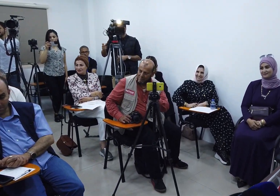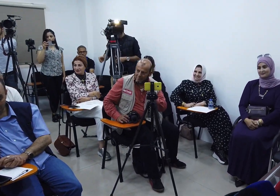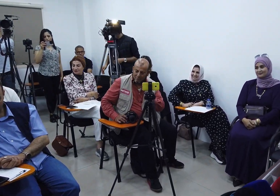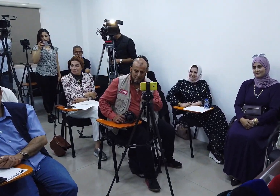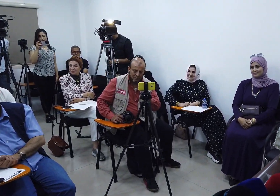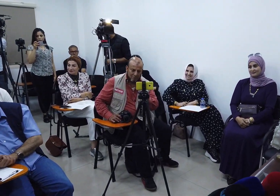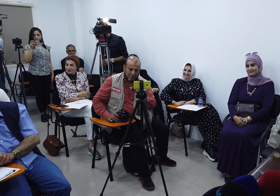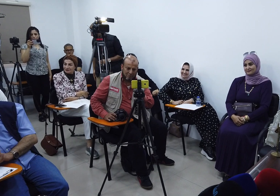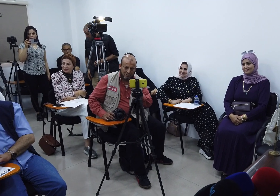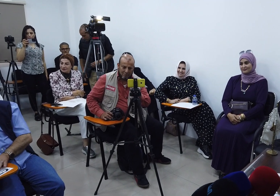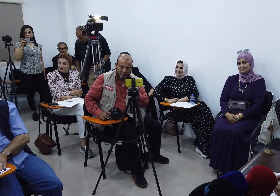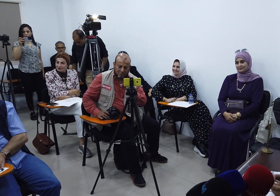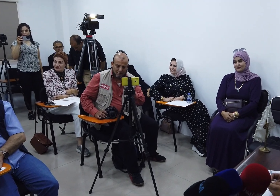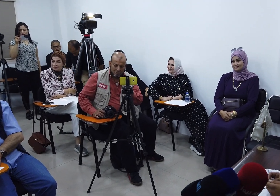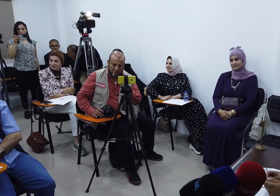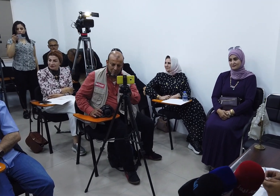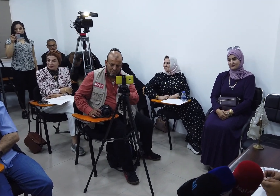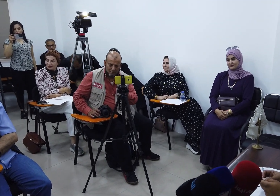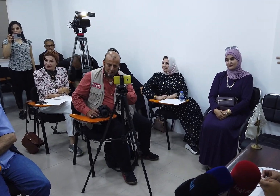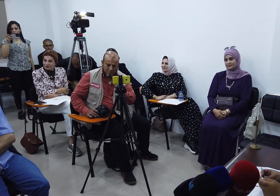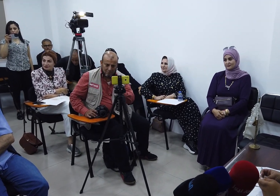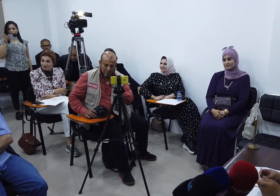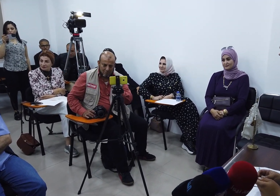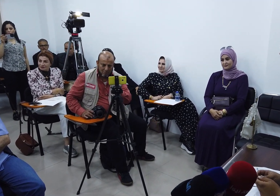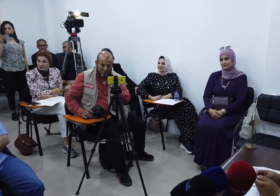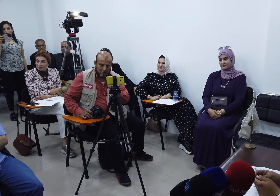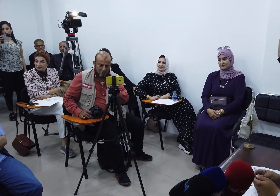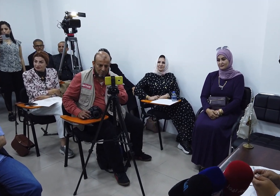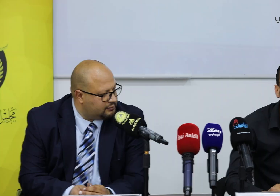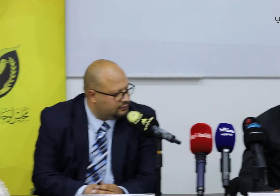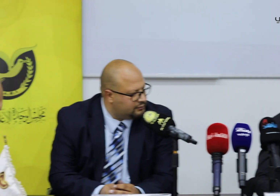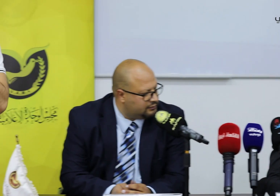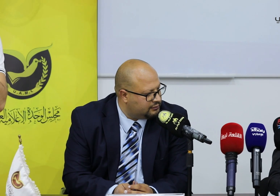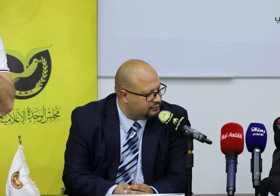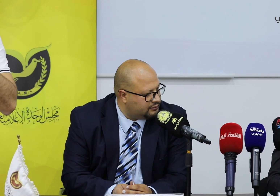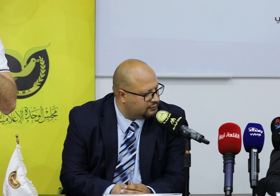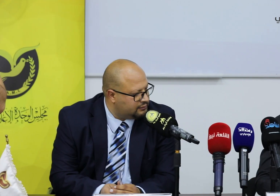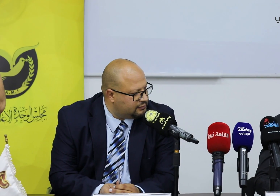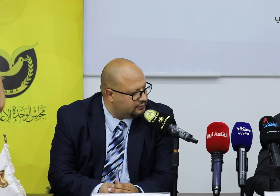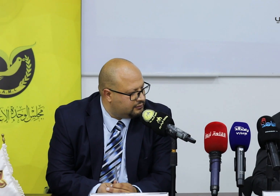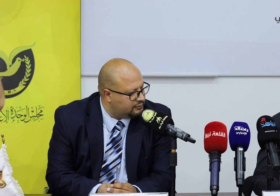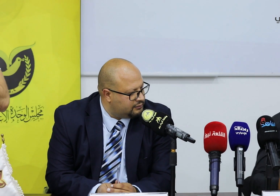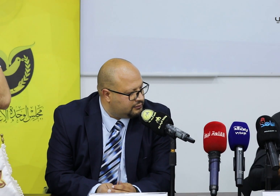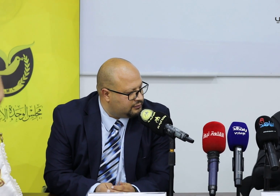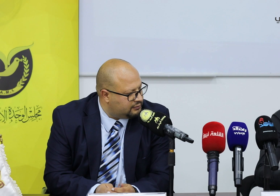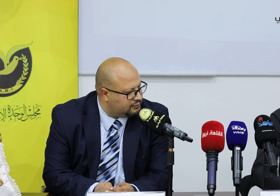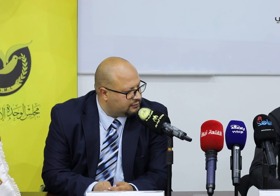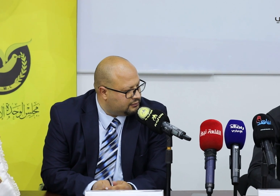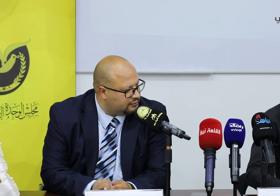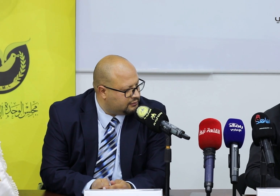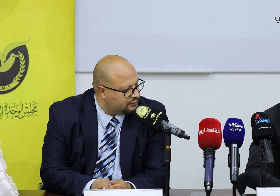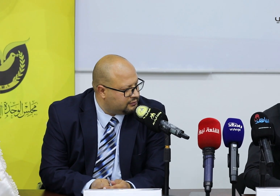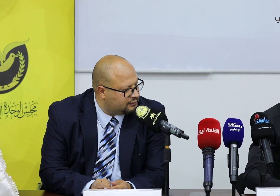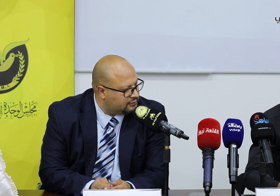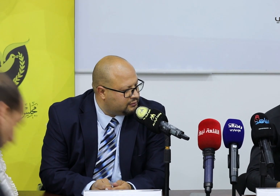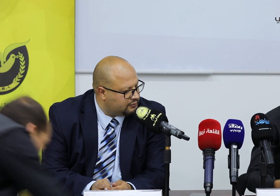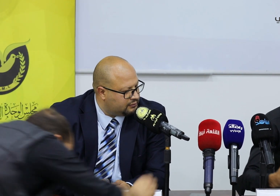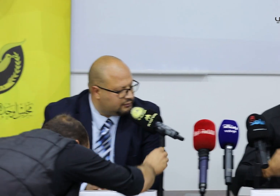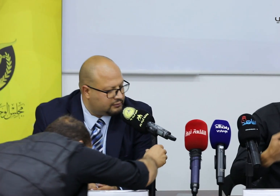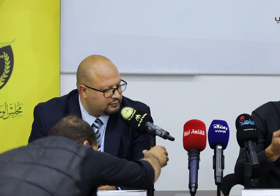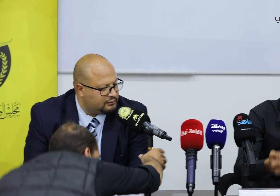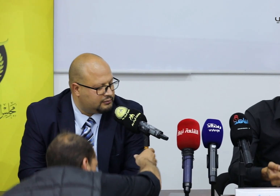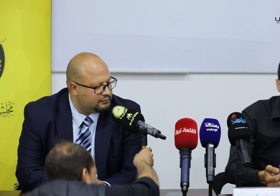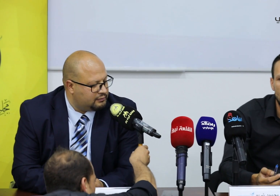لنا. إحنا كمترجمين لغة إشارة بشكل عام ما بنحكي أول شيء بالمركز، حاولنا سابقاً نسعى لهذا الهدف،